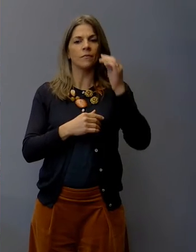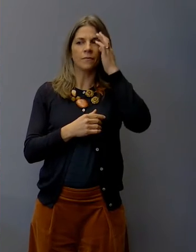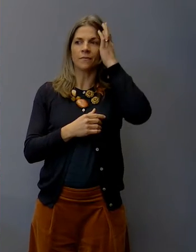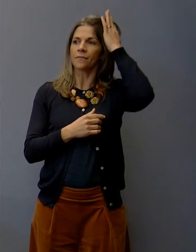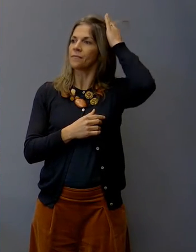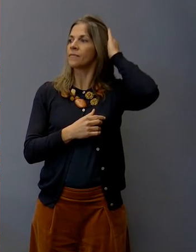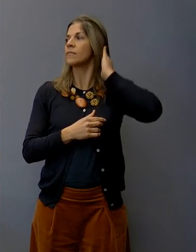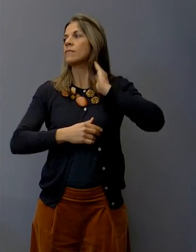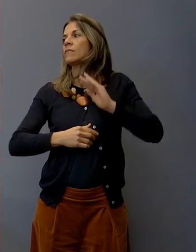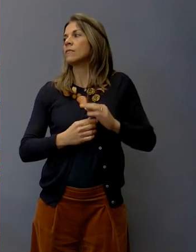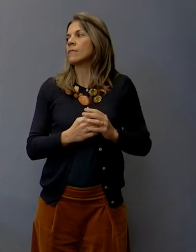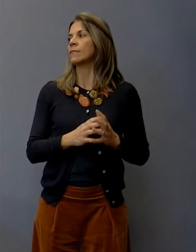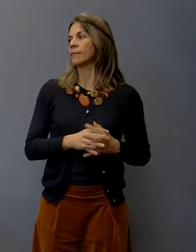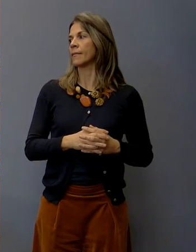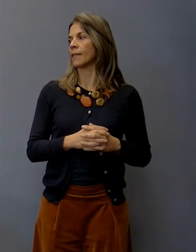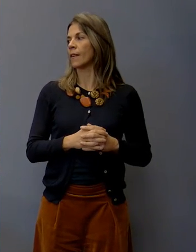facoltà